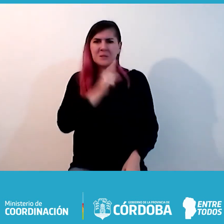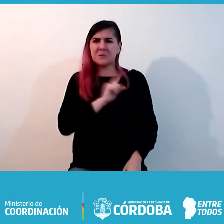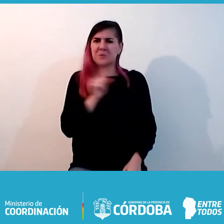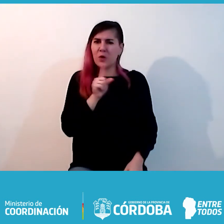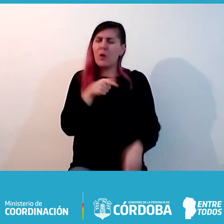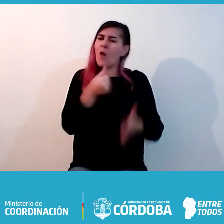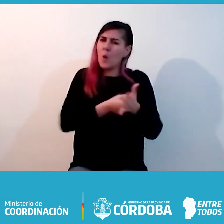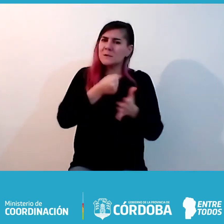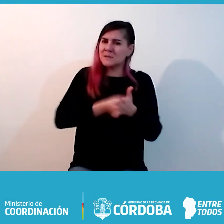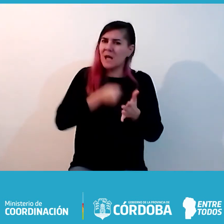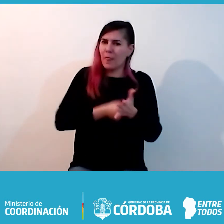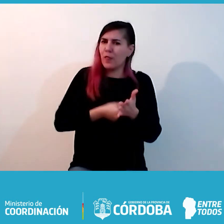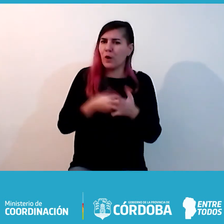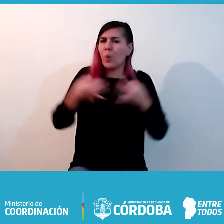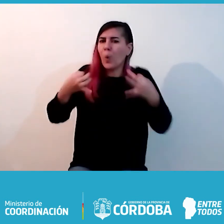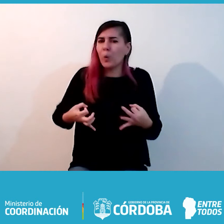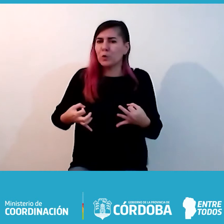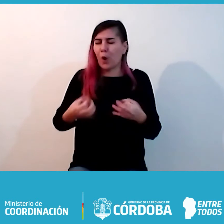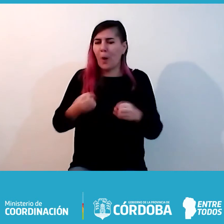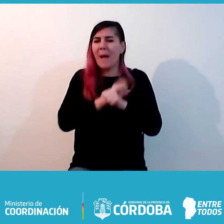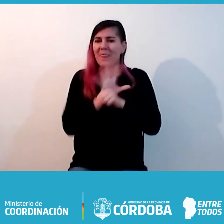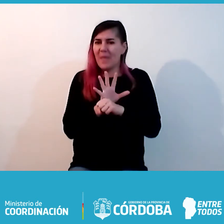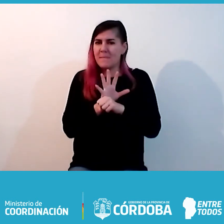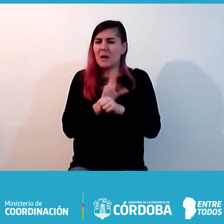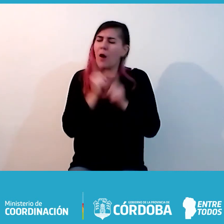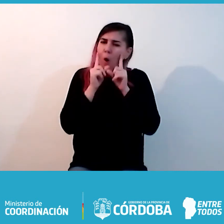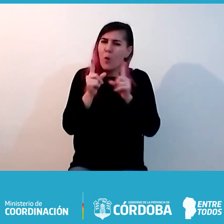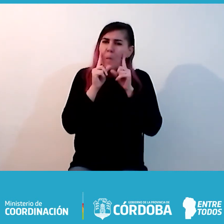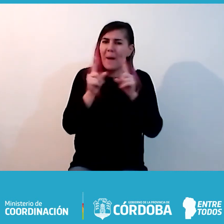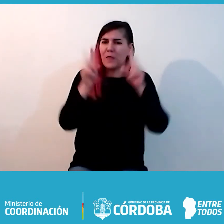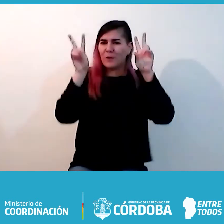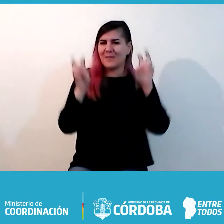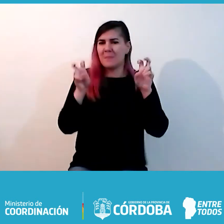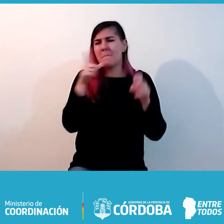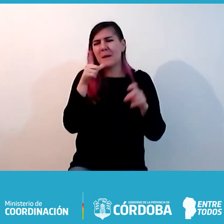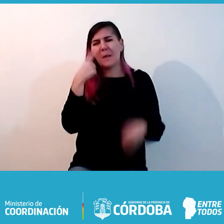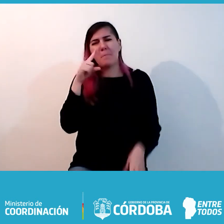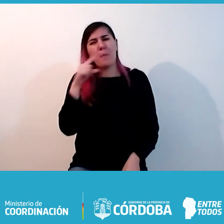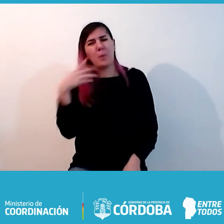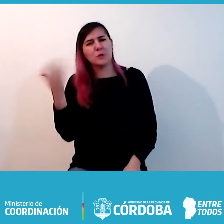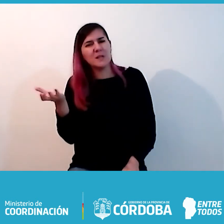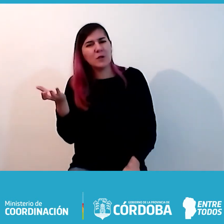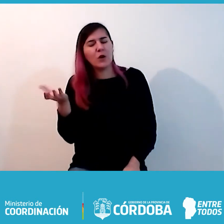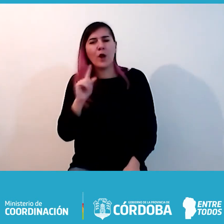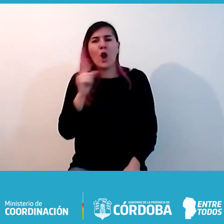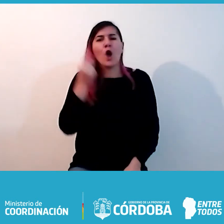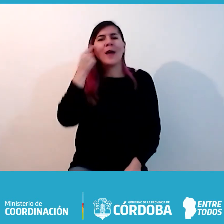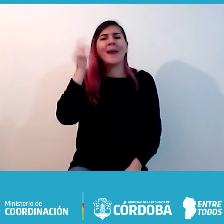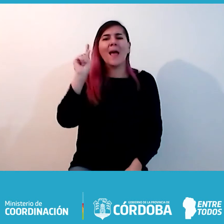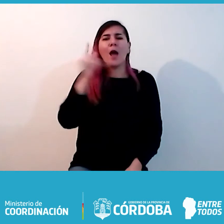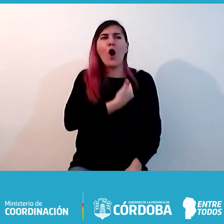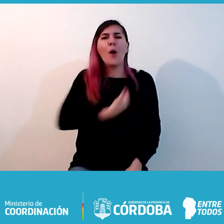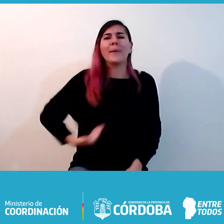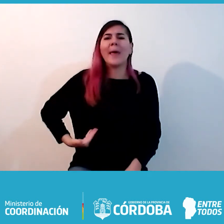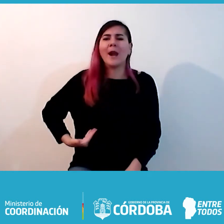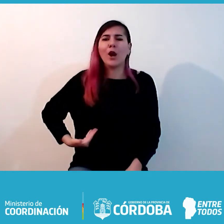parece justo y en plena pandemia. Nos tenemos que seguir ocupando de esto en plena pandemia, pareciera que es a propósito. No cree que un gobierno que dice